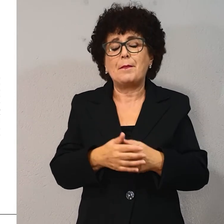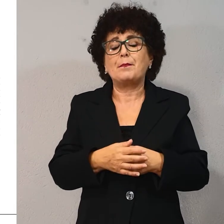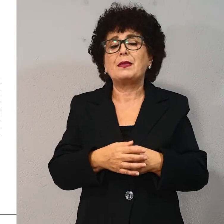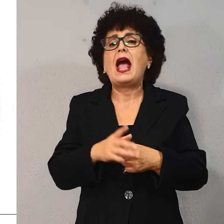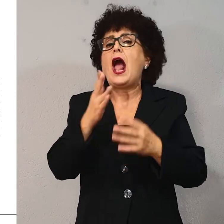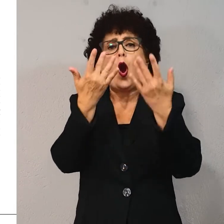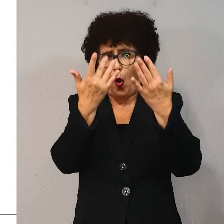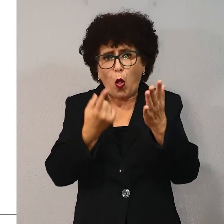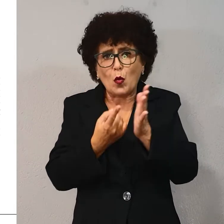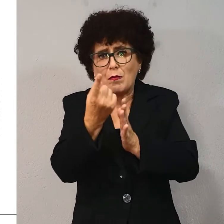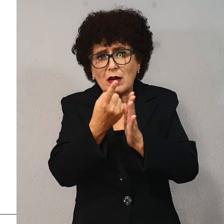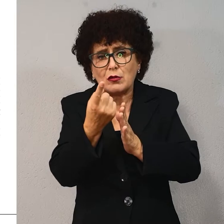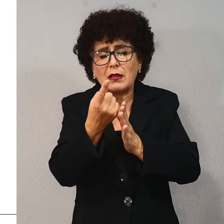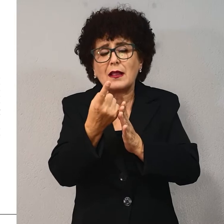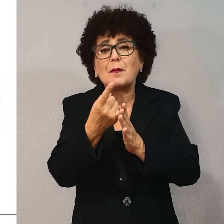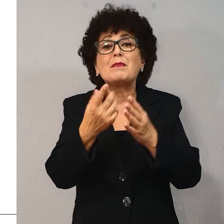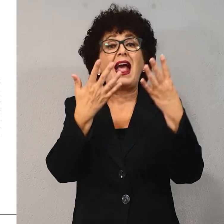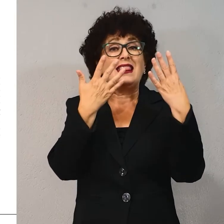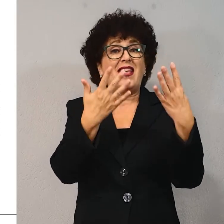Ефикасност.